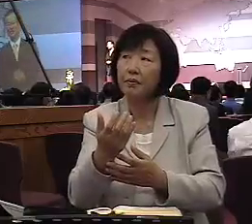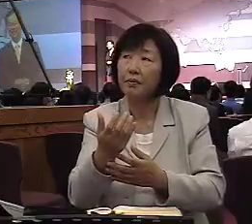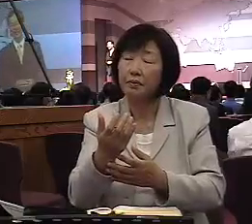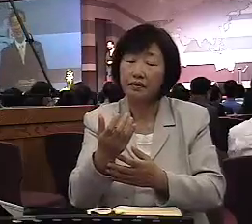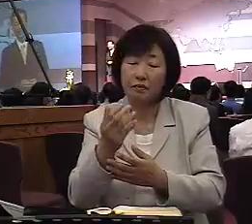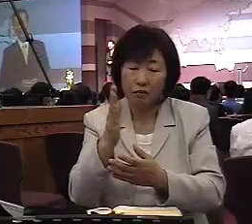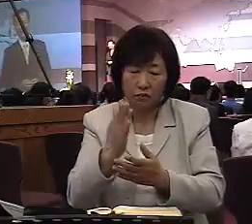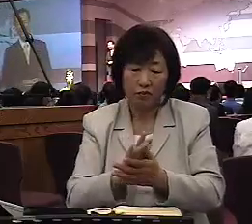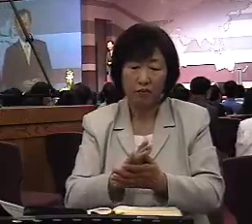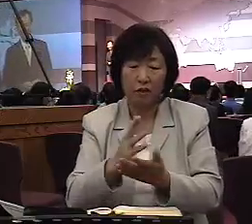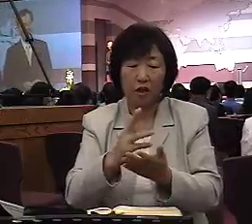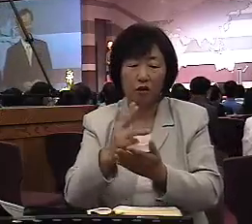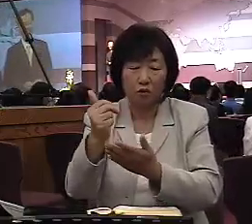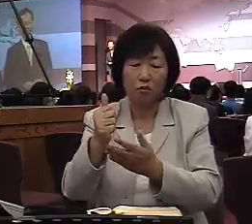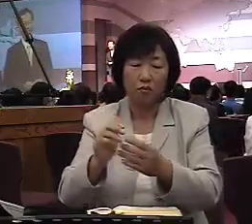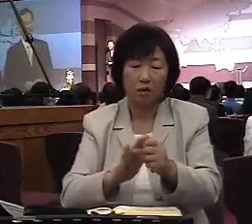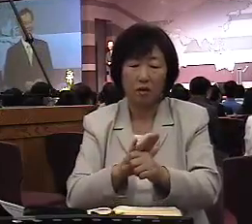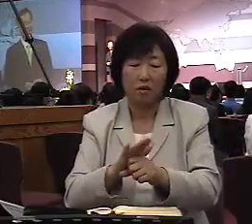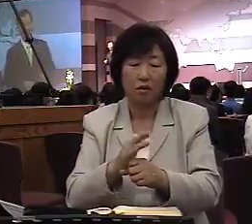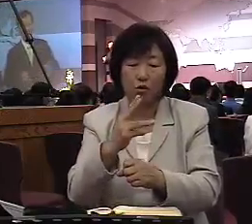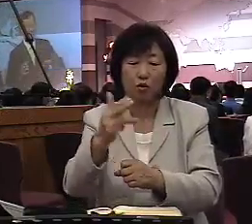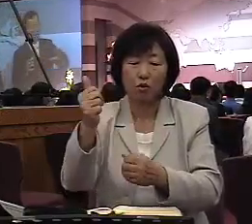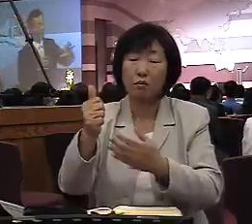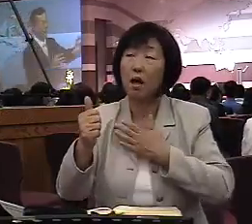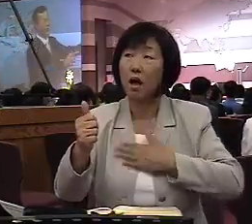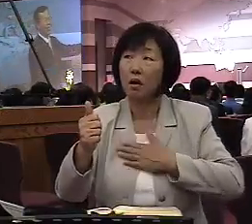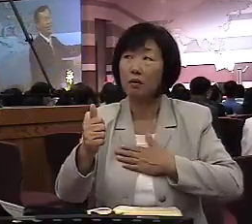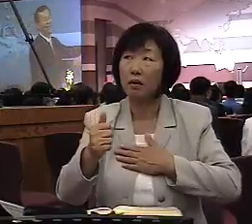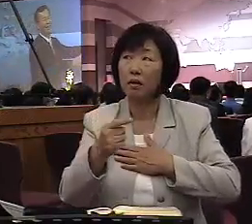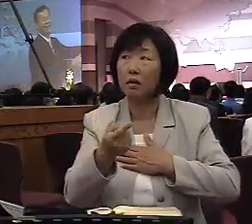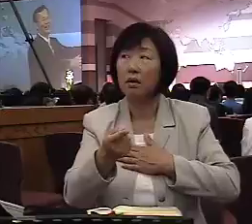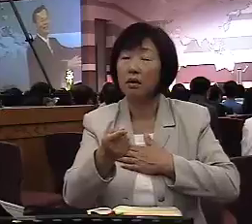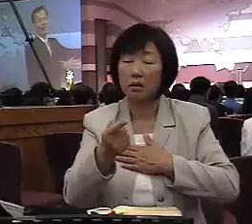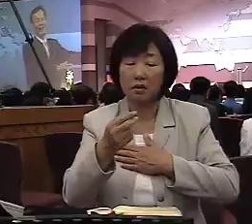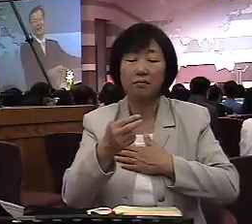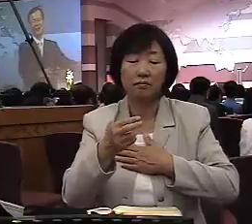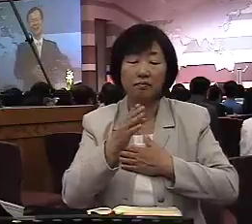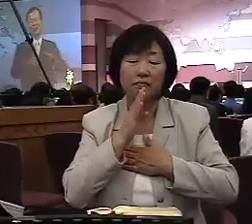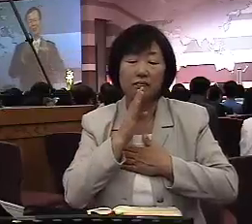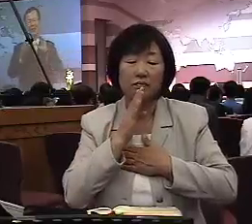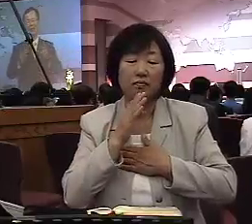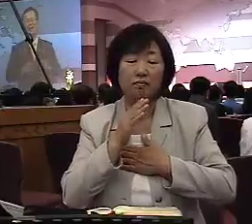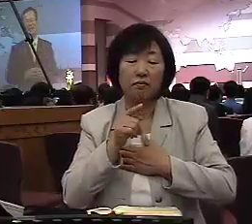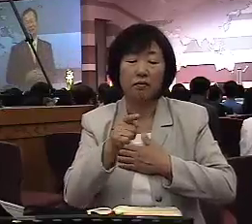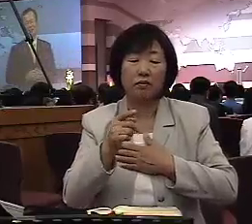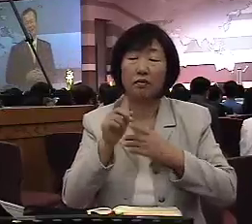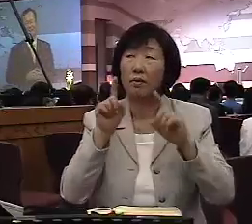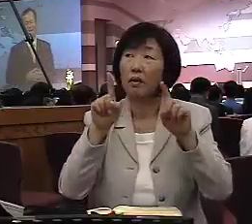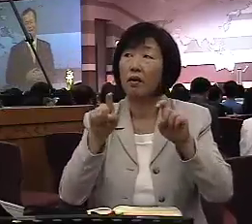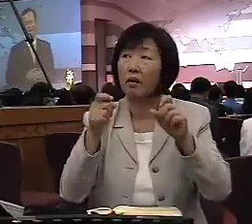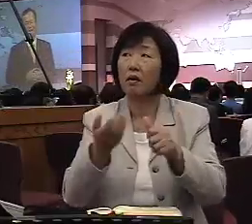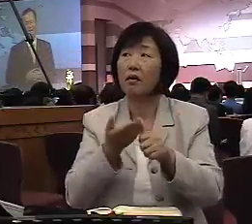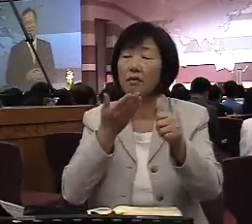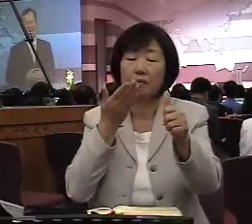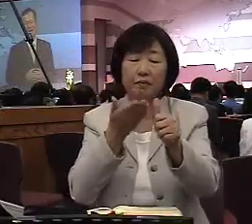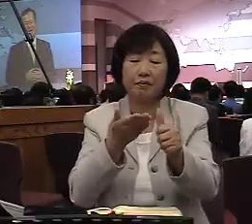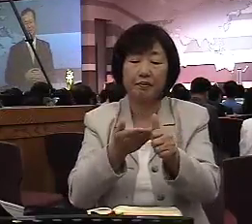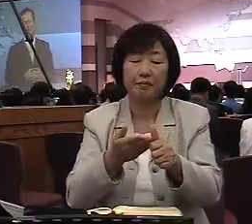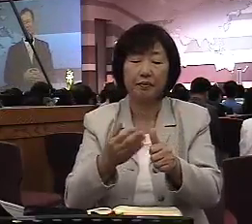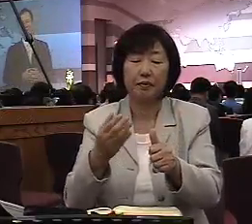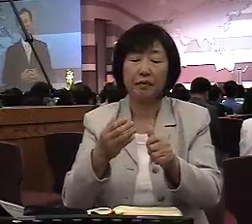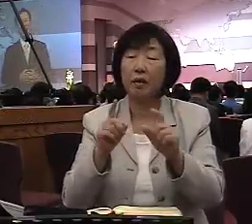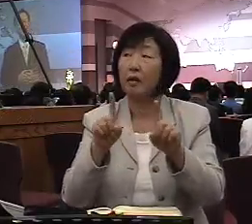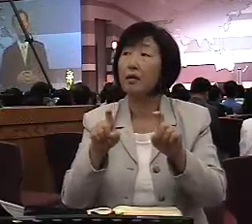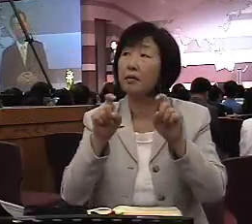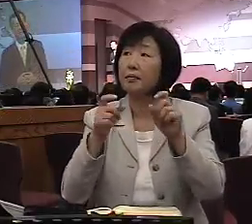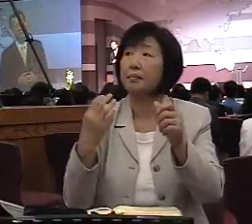주님이 아십니다. 그래, 그럼 내 양을 먹여라. 내 양을 너에게 맡긴다.